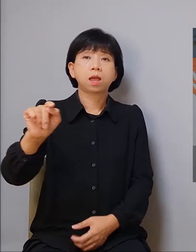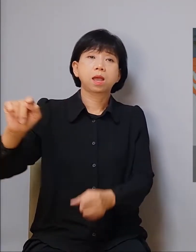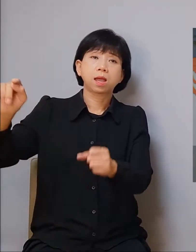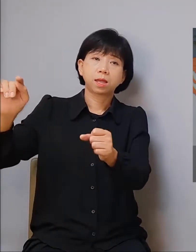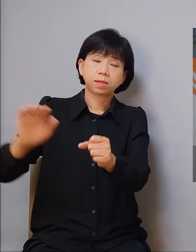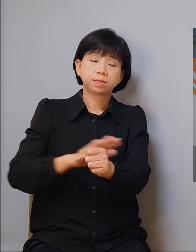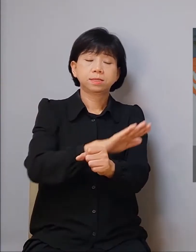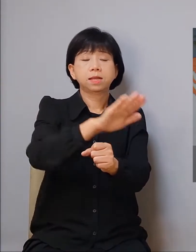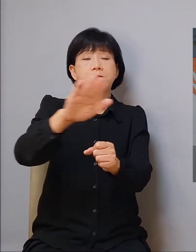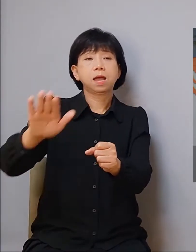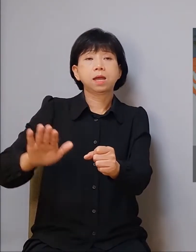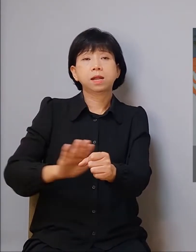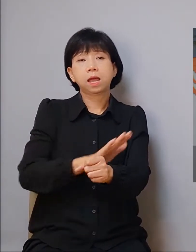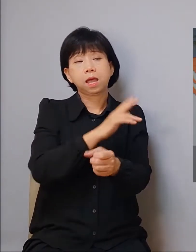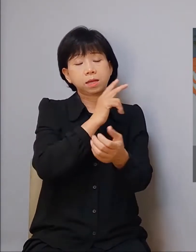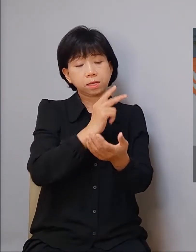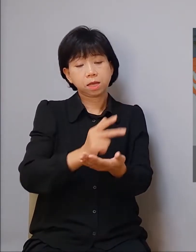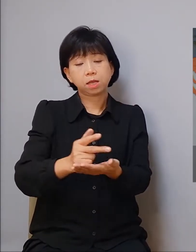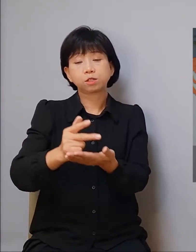보라.